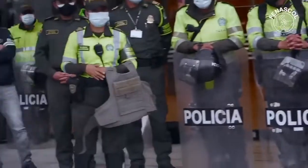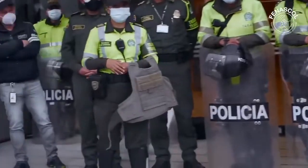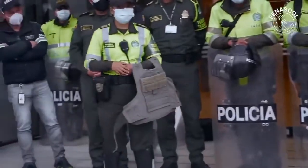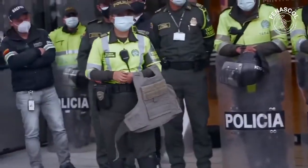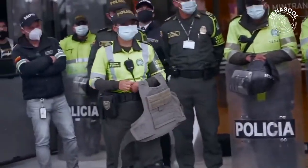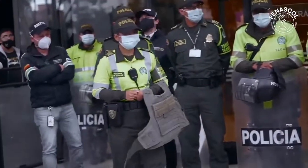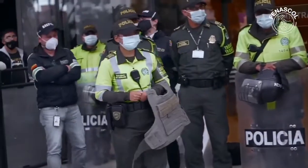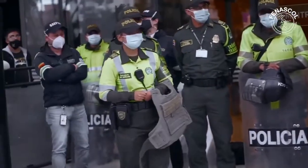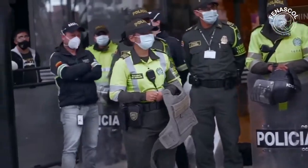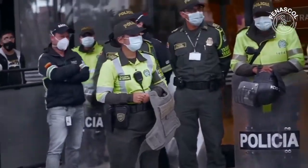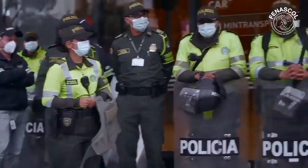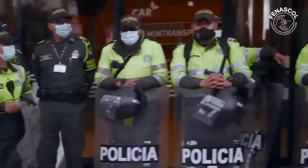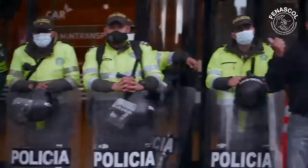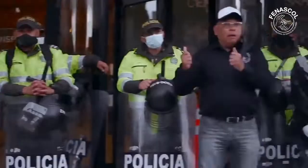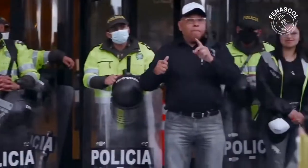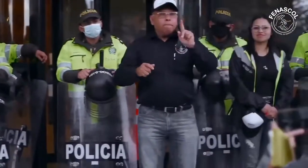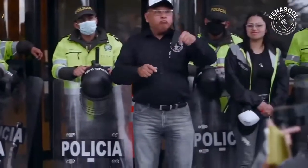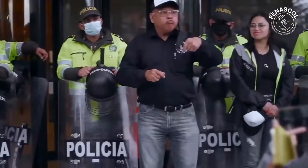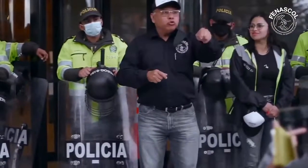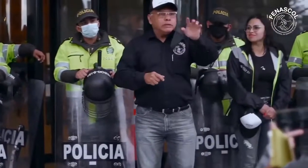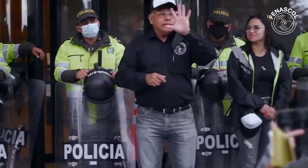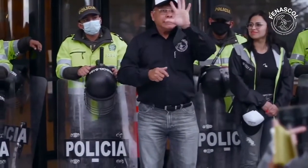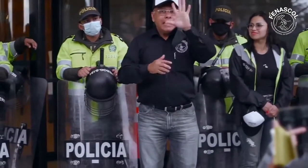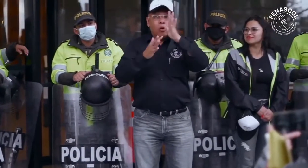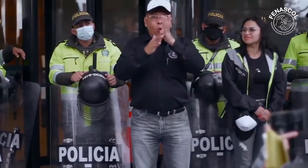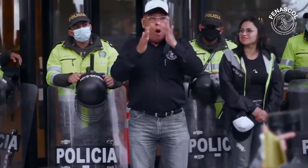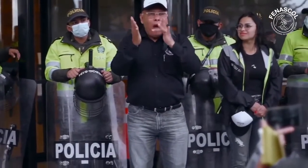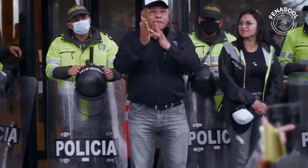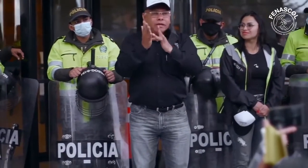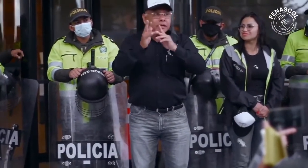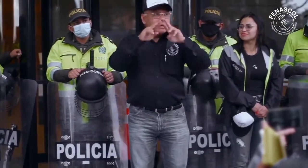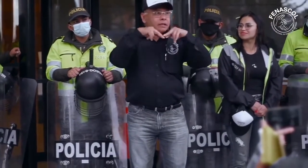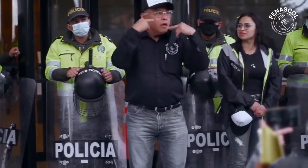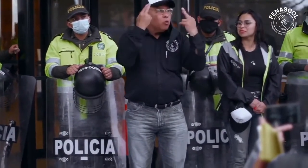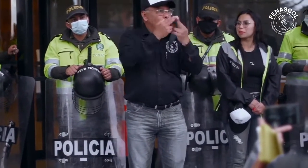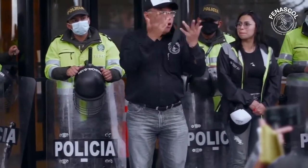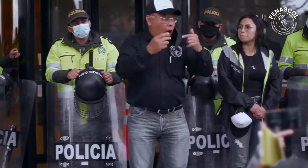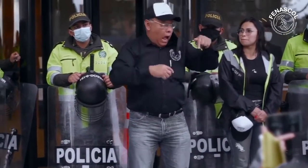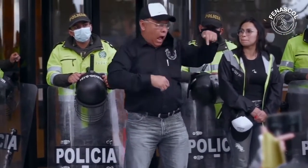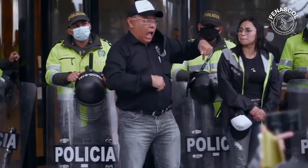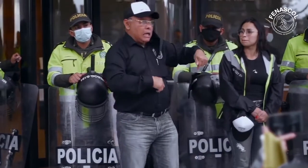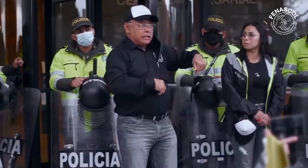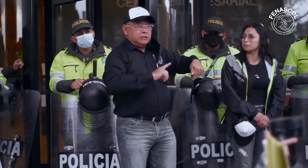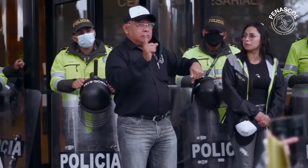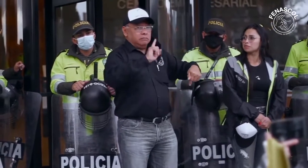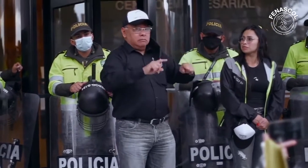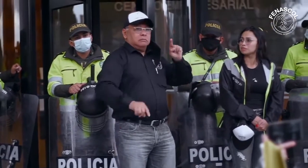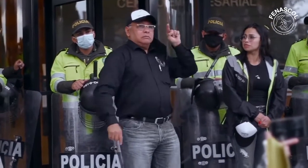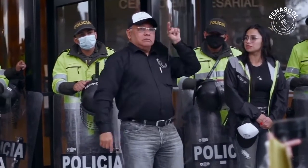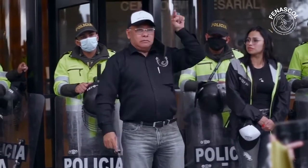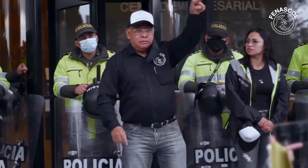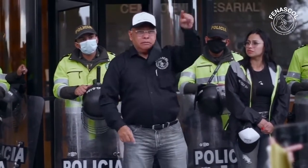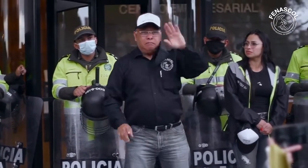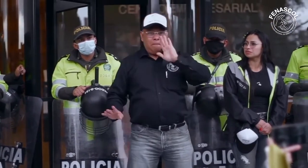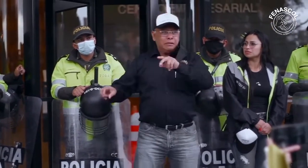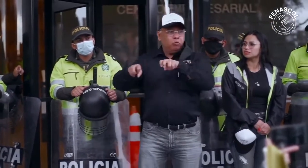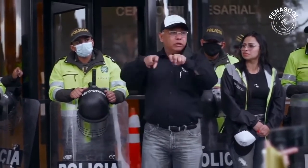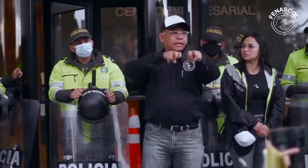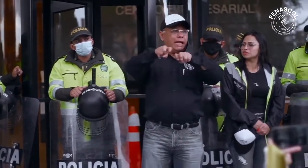Yo pensé que era policías normales, pero en realidad son de la Dirección de Tránsito y Transporte